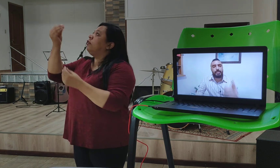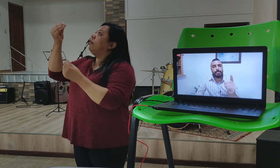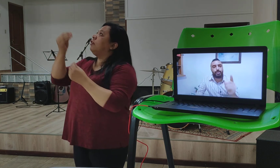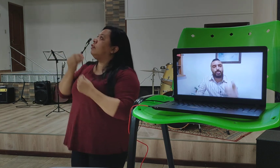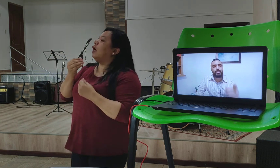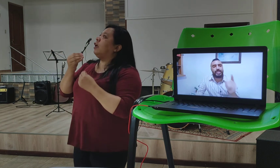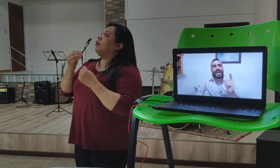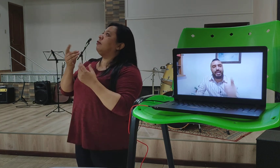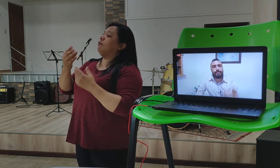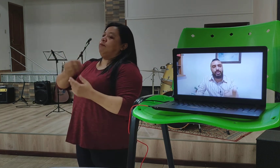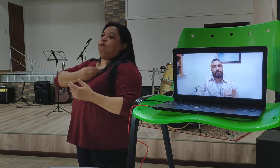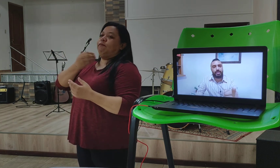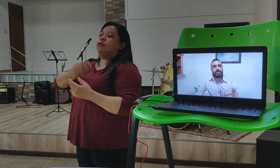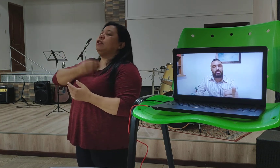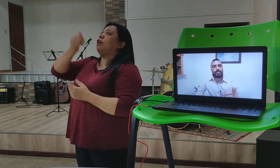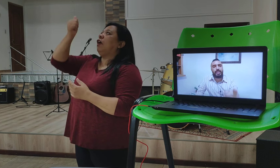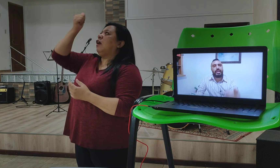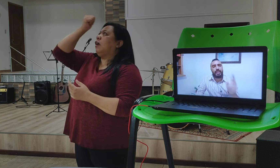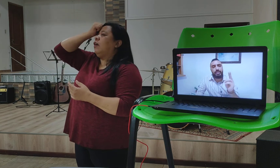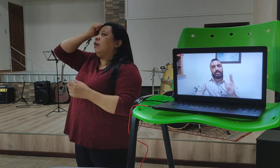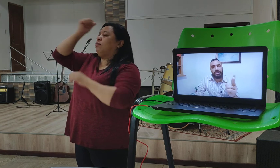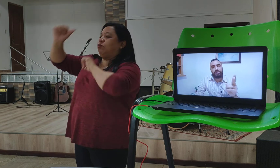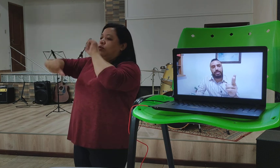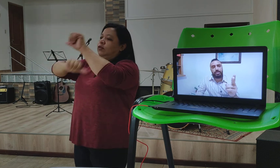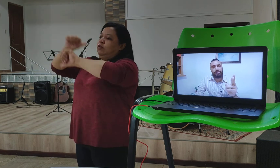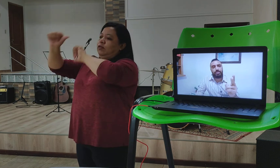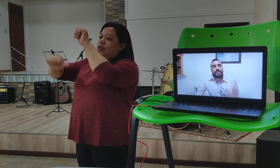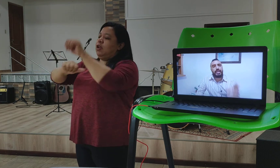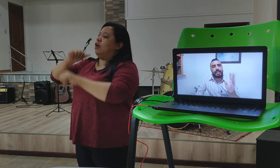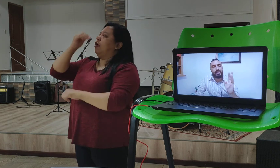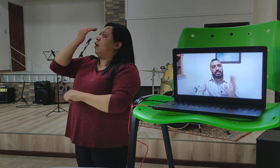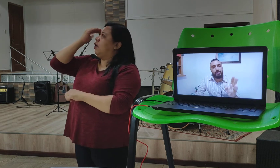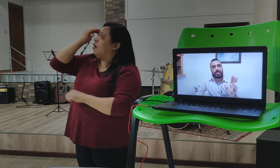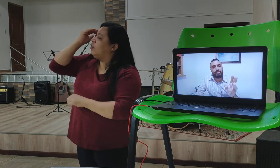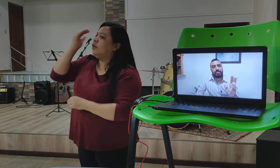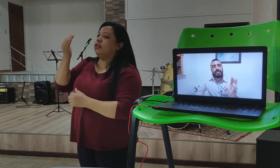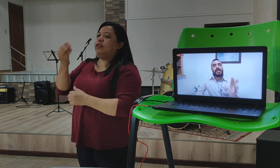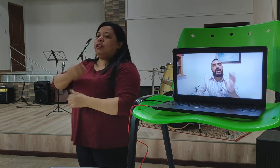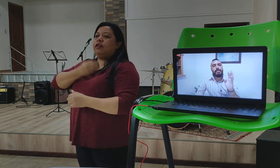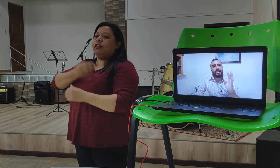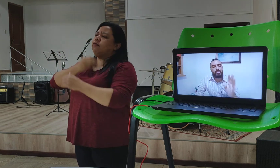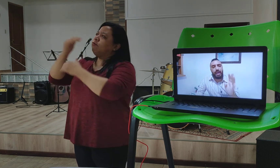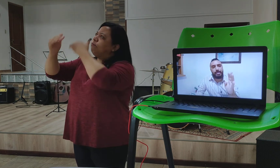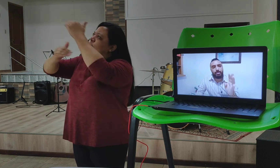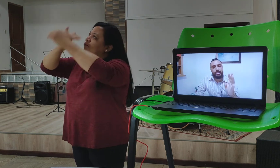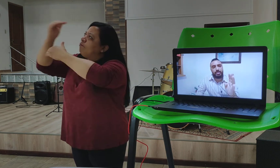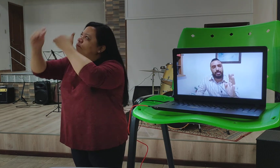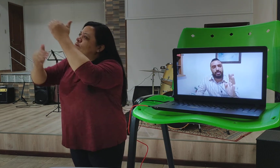que produz arrependimento, entendimento, crescimento,